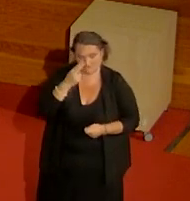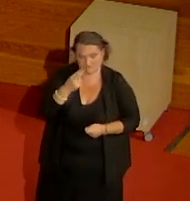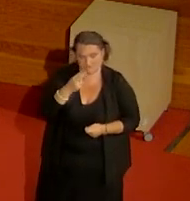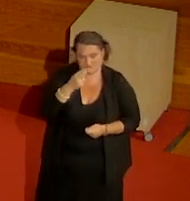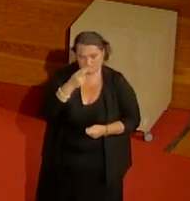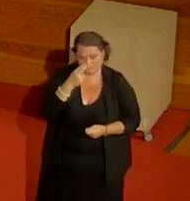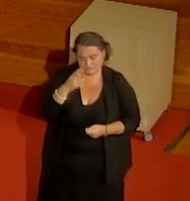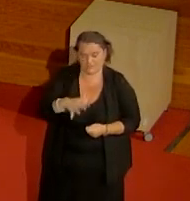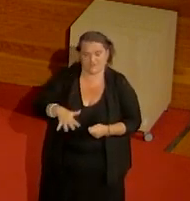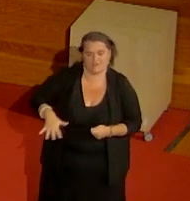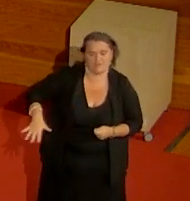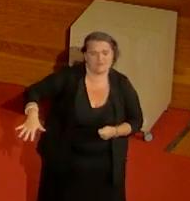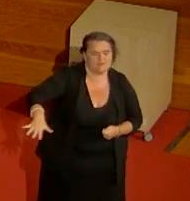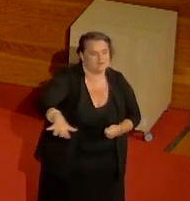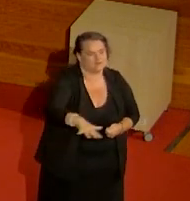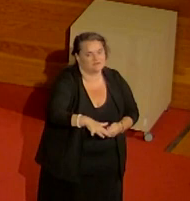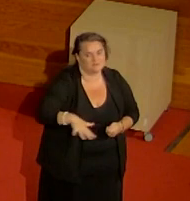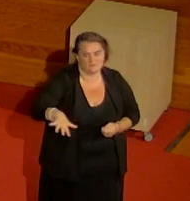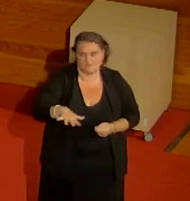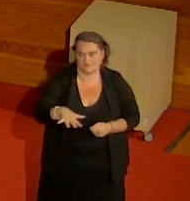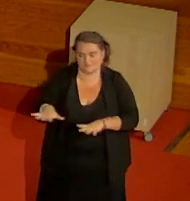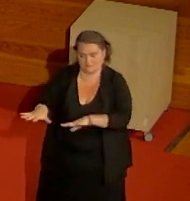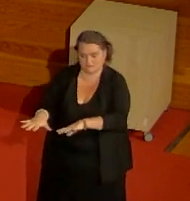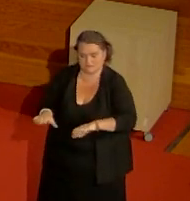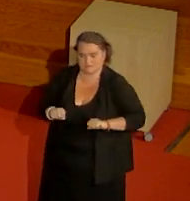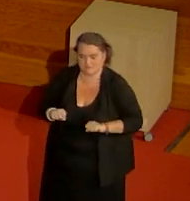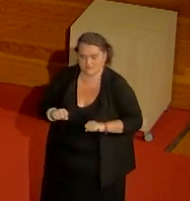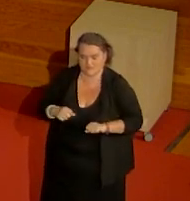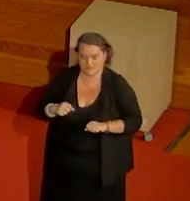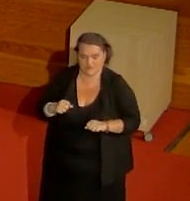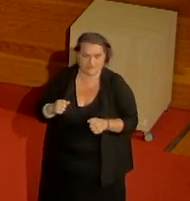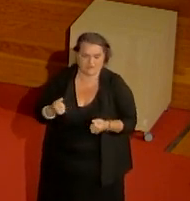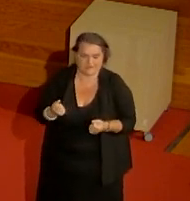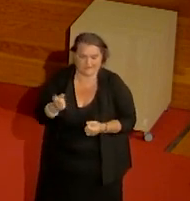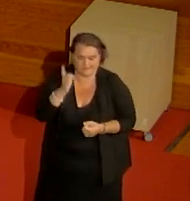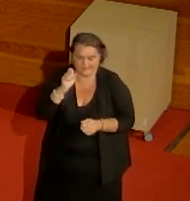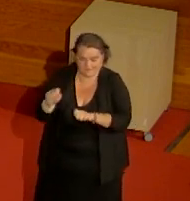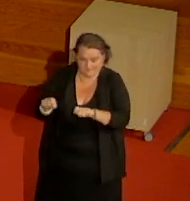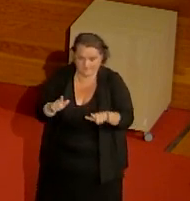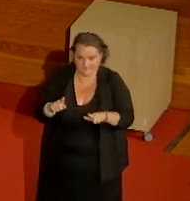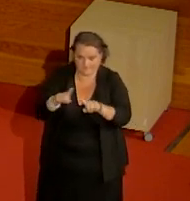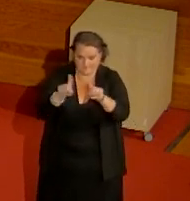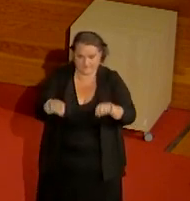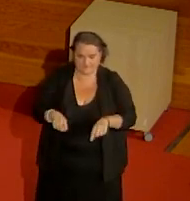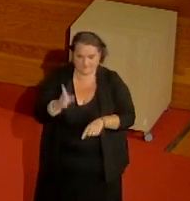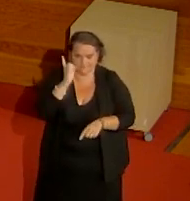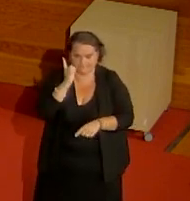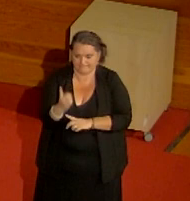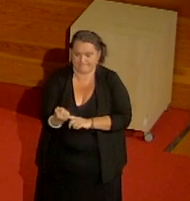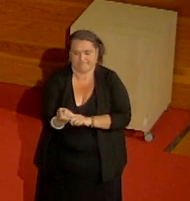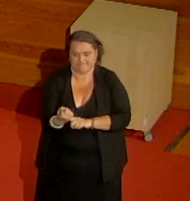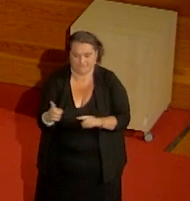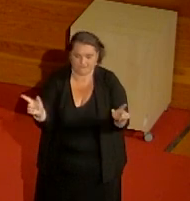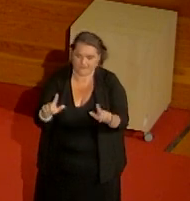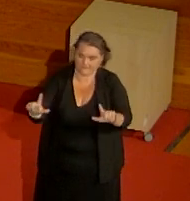esos espacios en los que hemos normalizado la vida en las pantallas o sea pensar sobre cuando la tecnología digital bajo